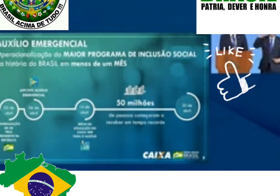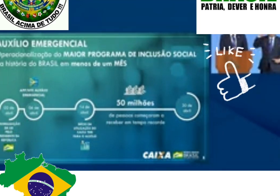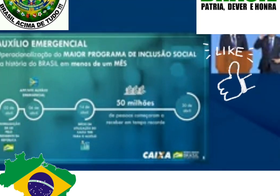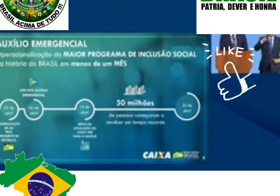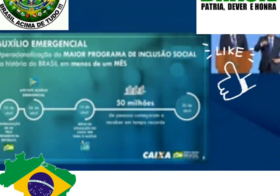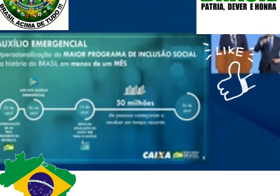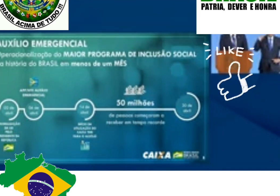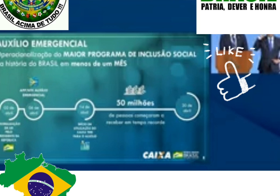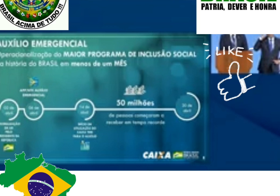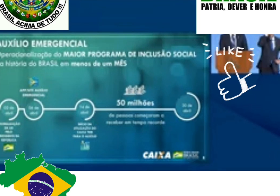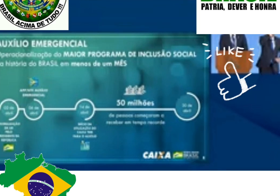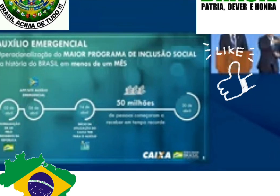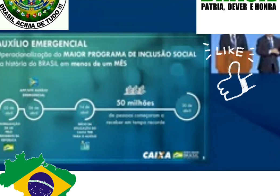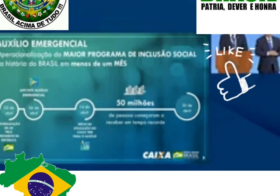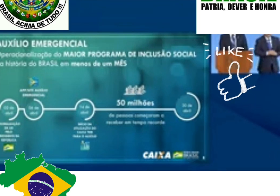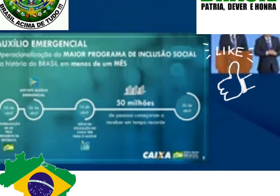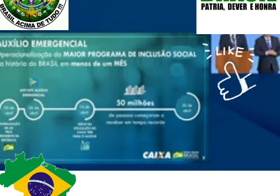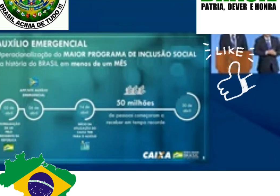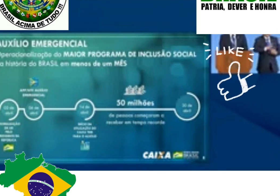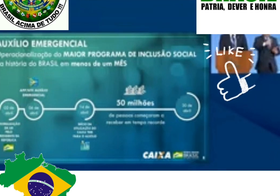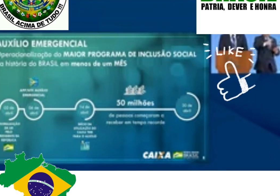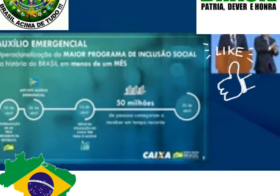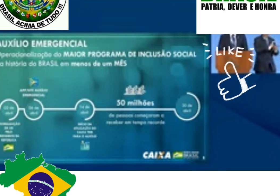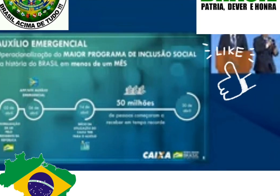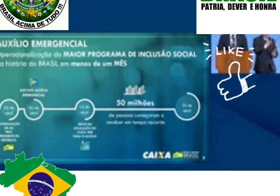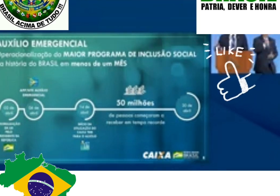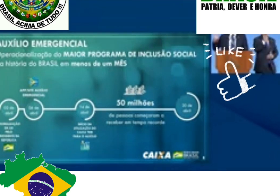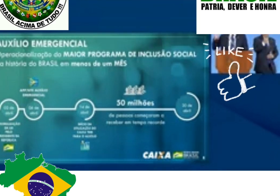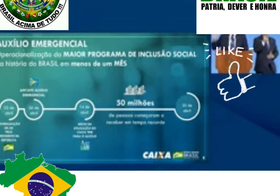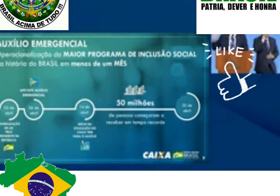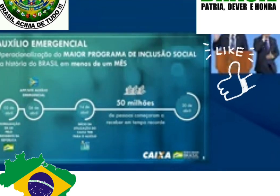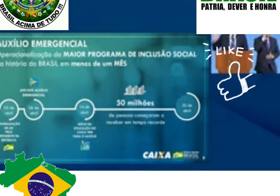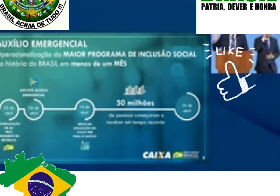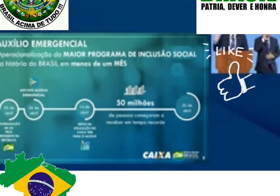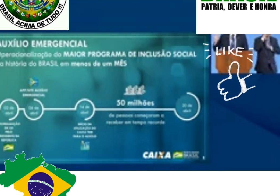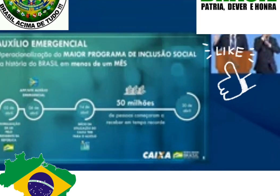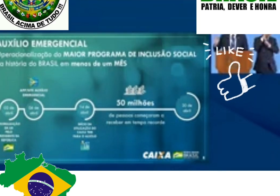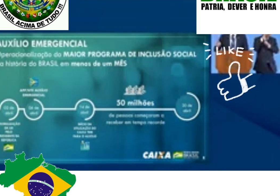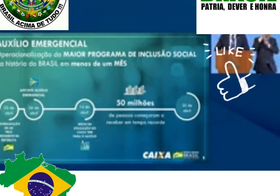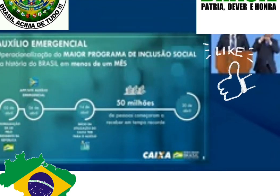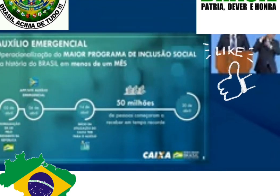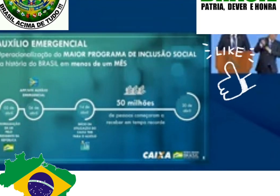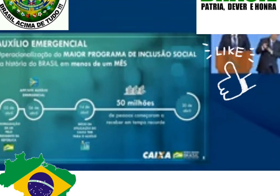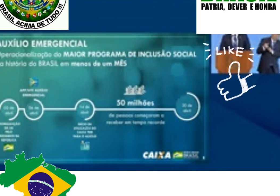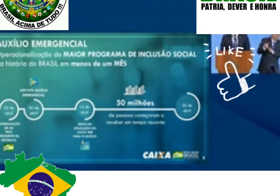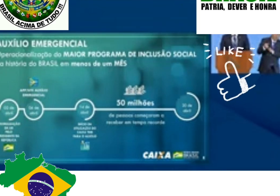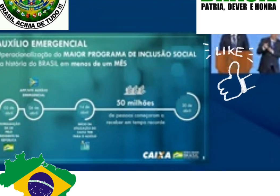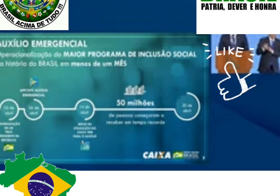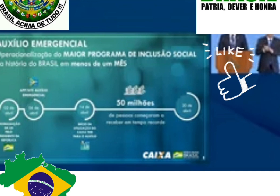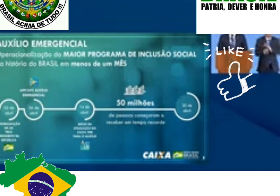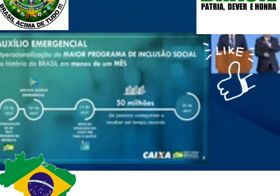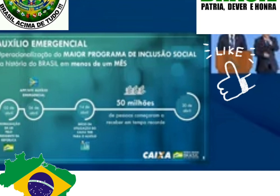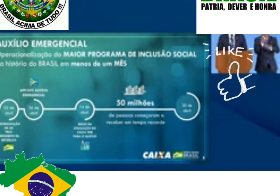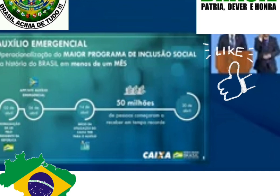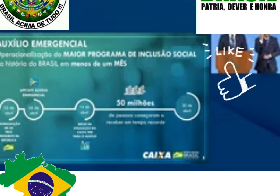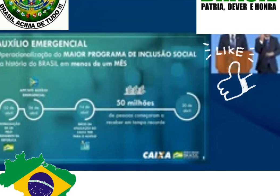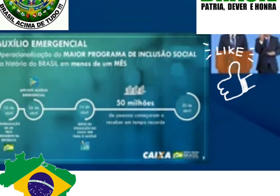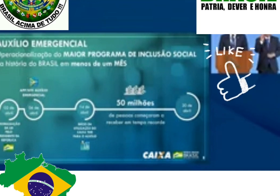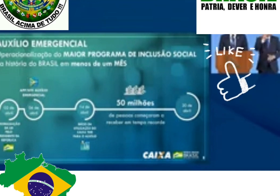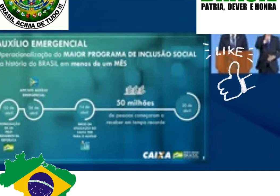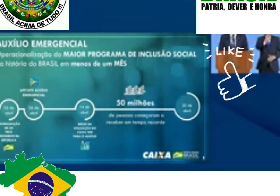foi promulgado pelo presidente no dia 2 de abril. 4 dias depois, a gente lançou o